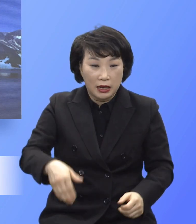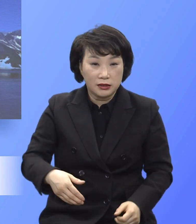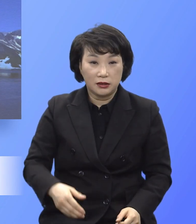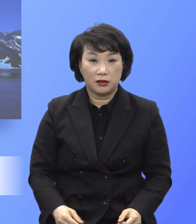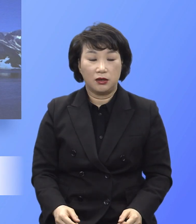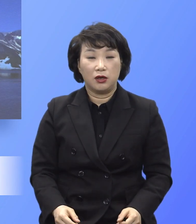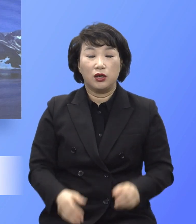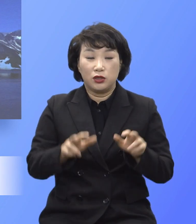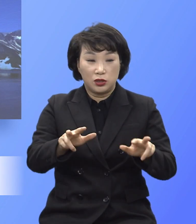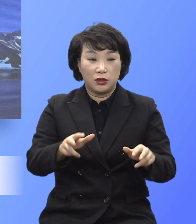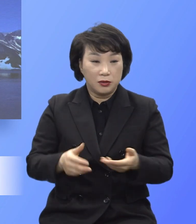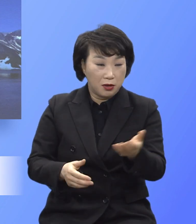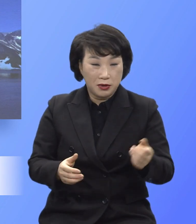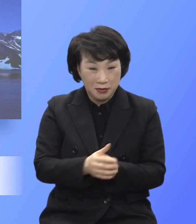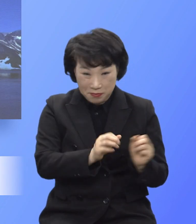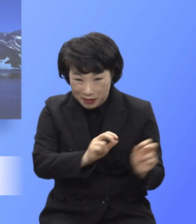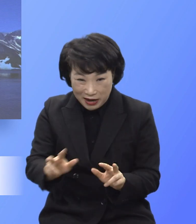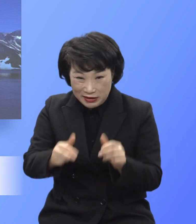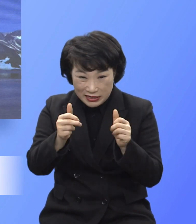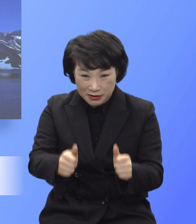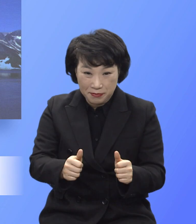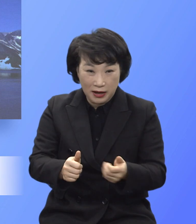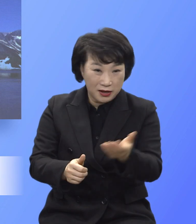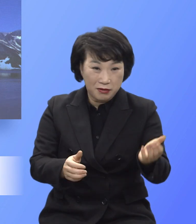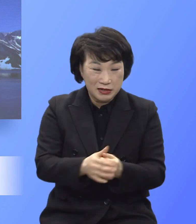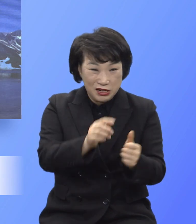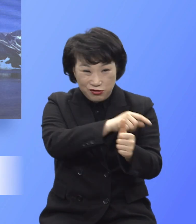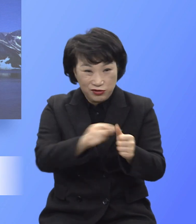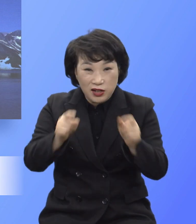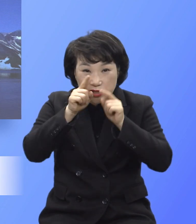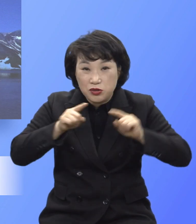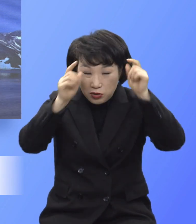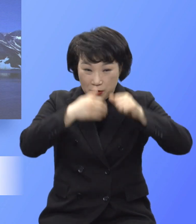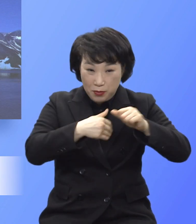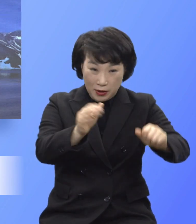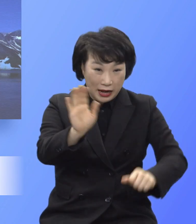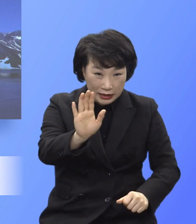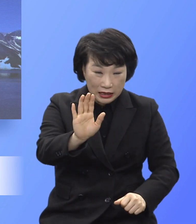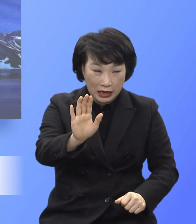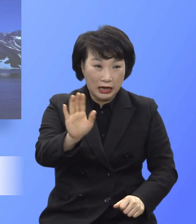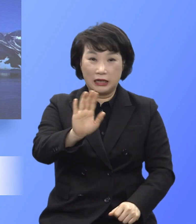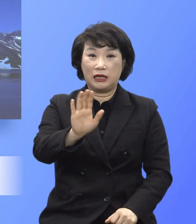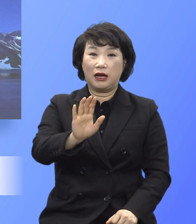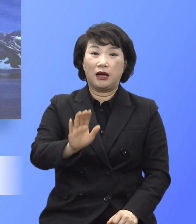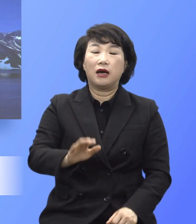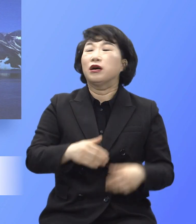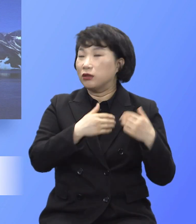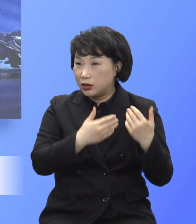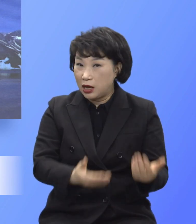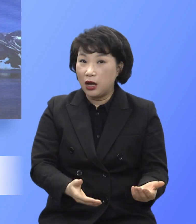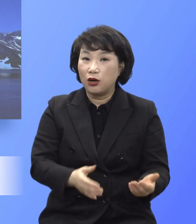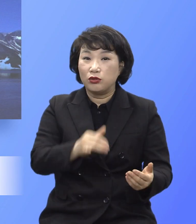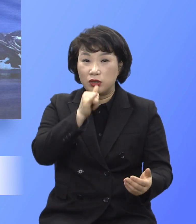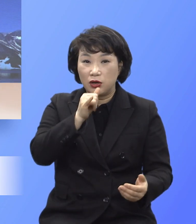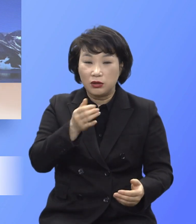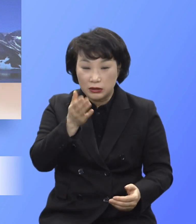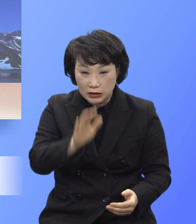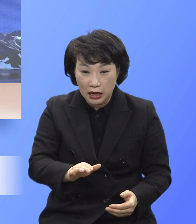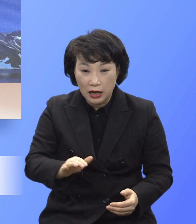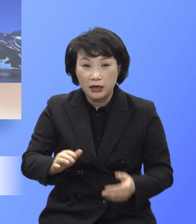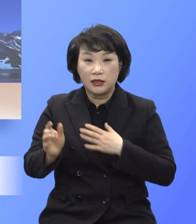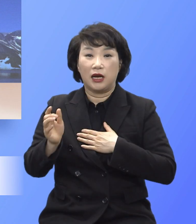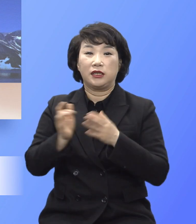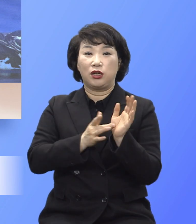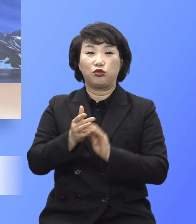않는데 지금 당장에 심판해서 죽여서 지옥 보내거나 그러지 않고 내비둔대. 그 다음 또 내가